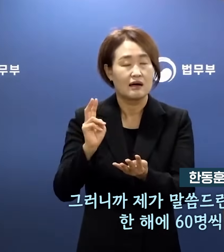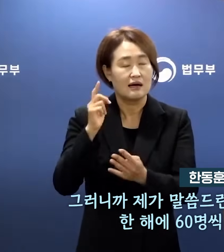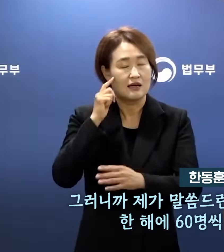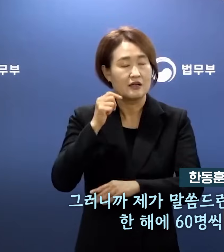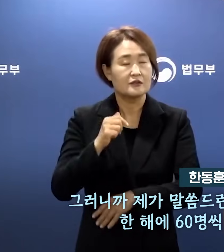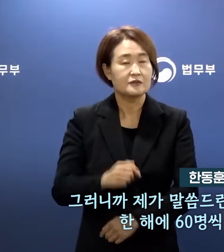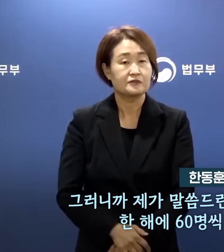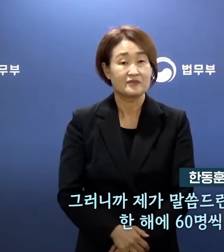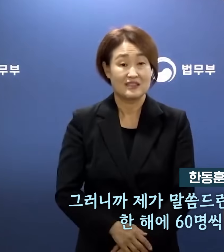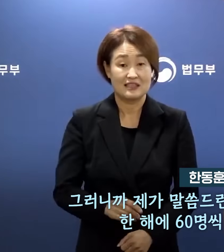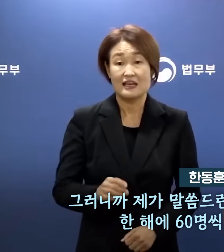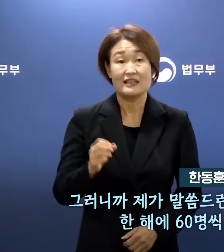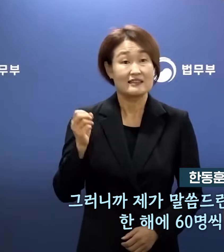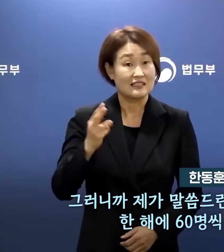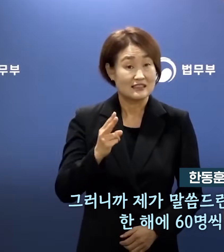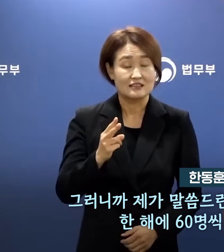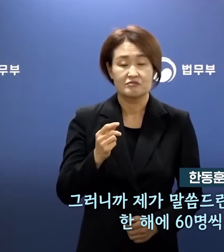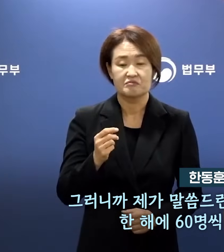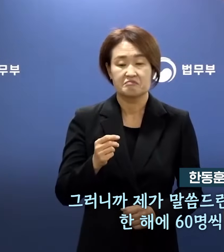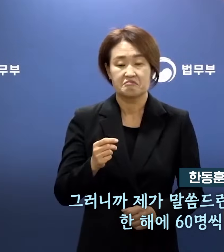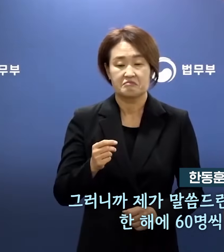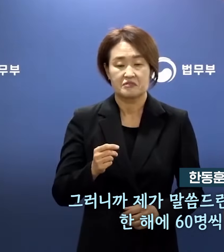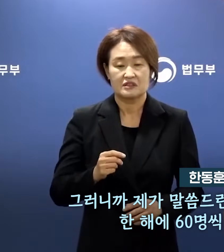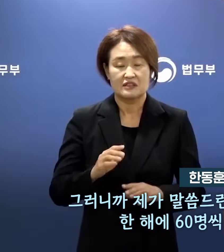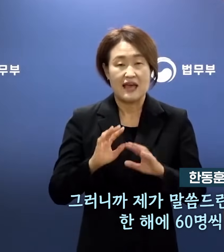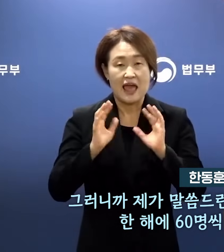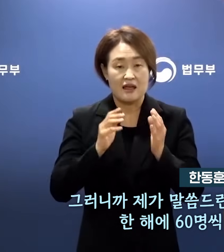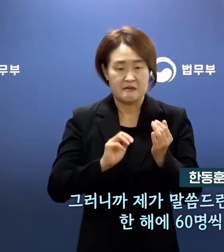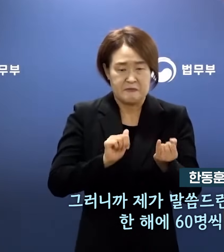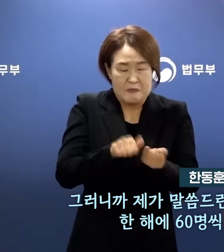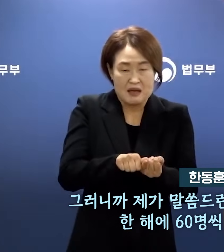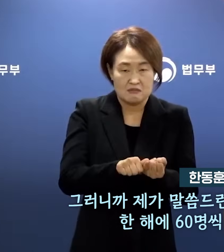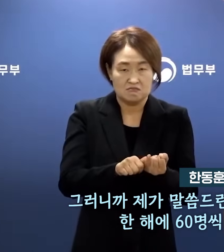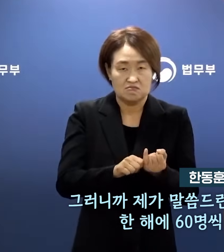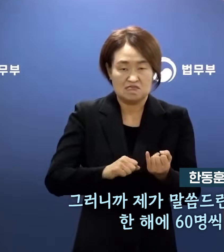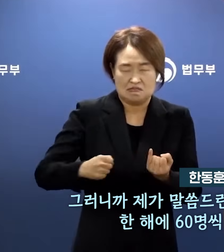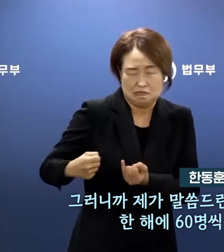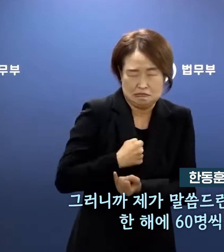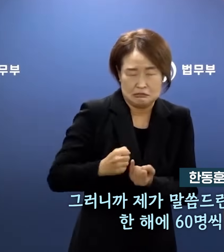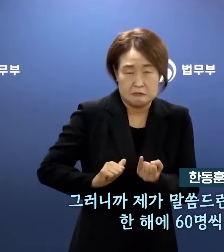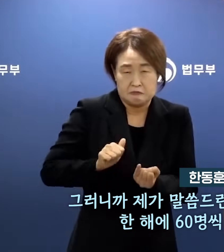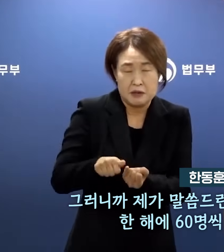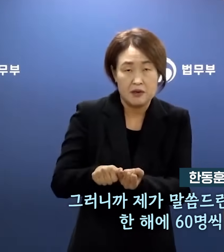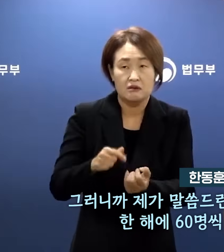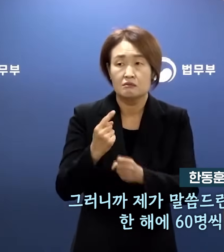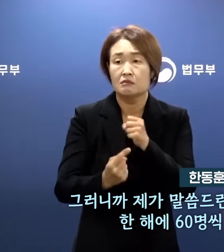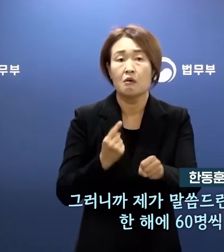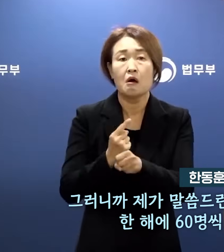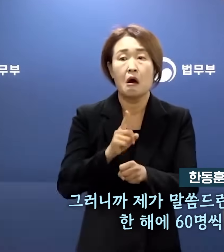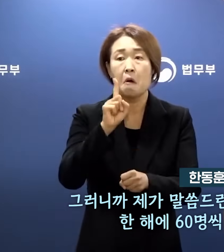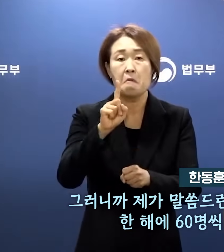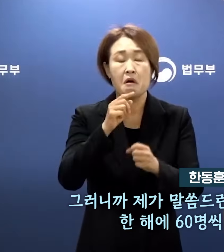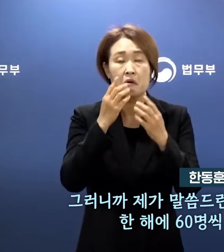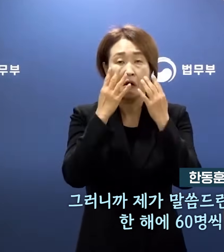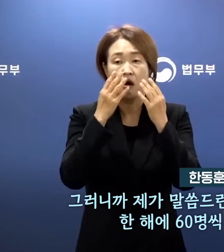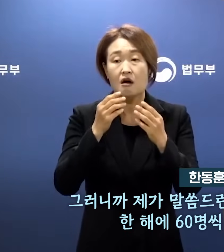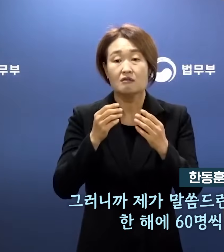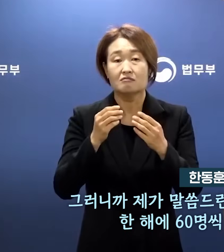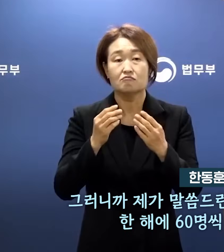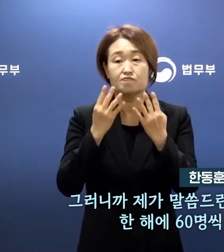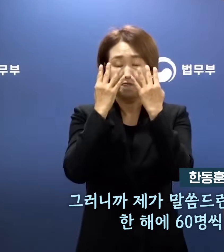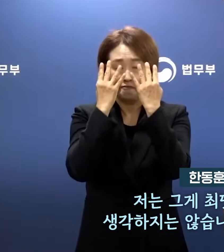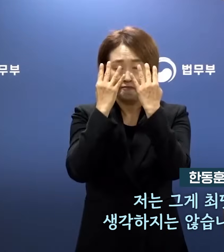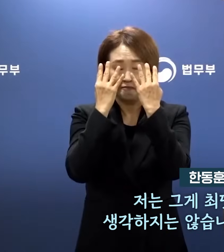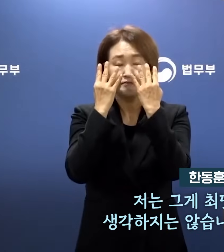그러니까 제가 말씀드린 이런 약탈적 성범죄자들이 한 해에 60명씩 죄값을